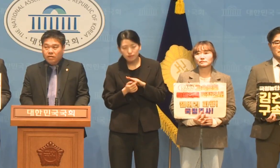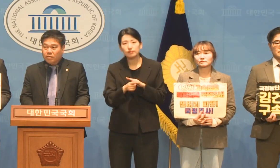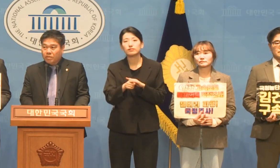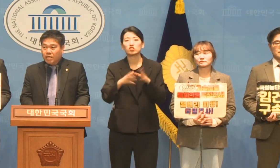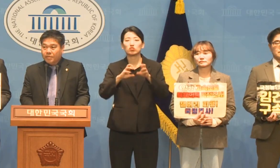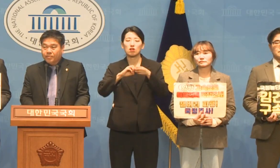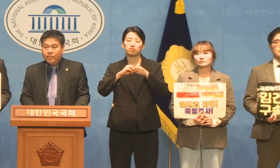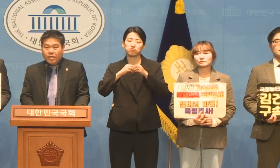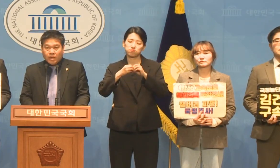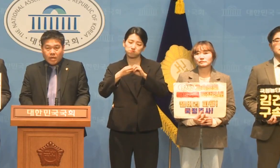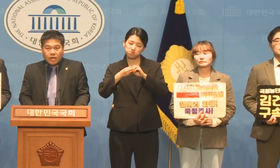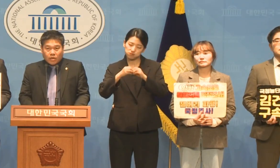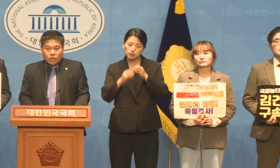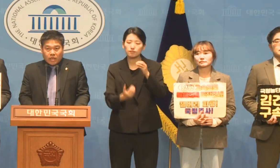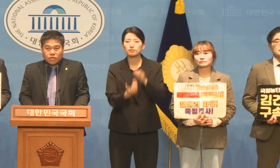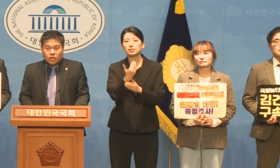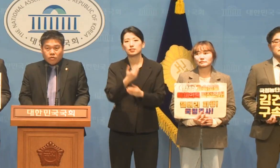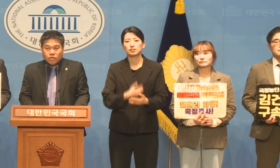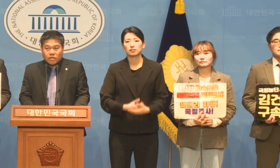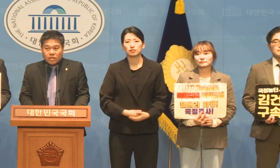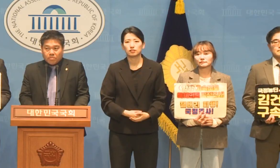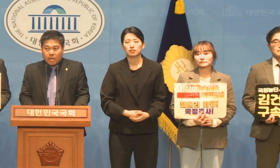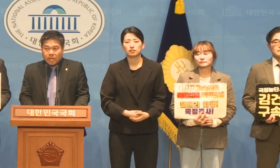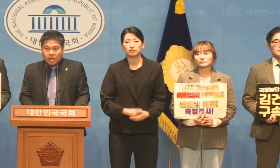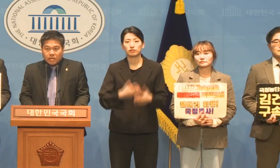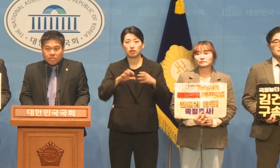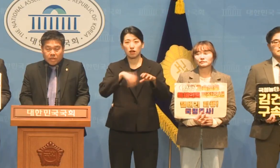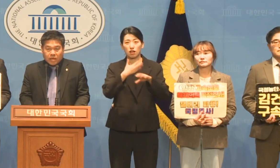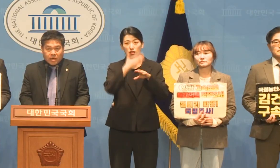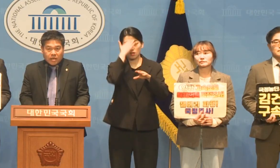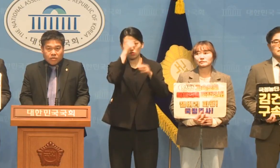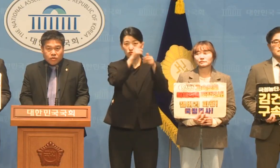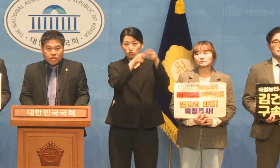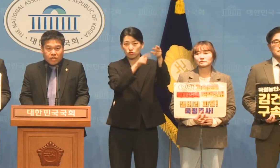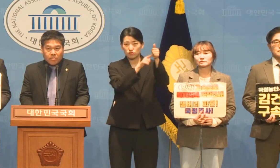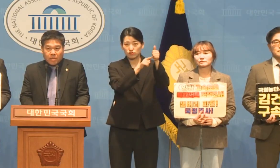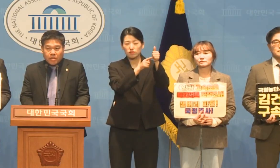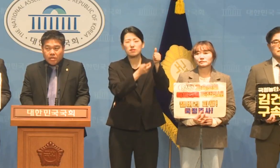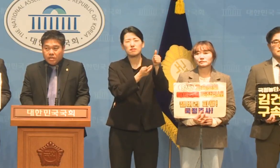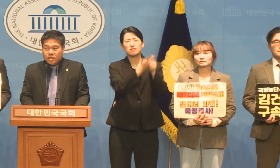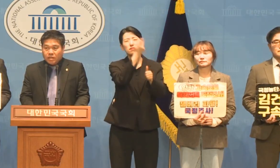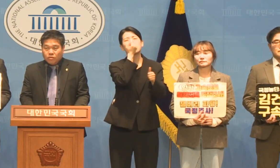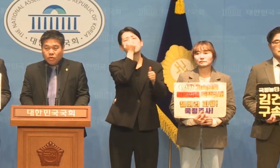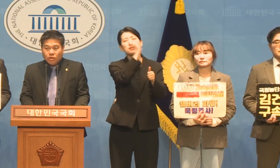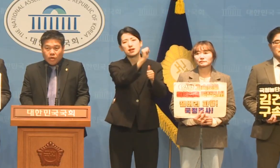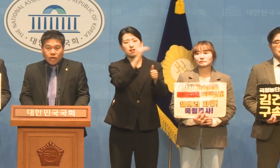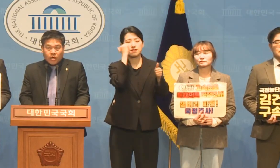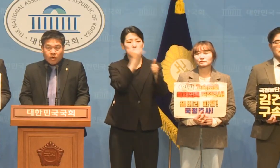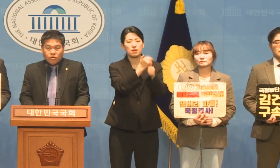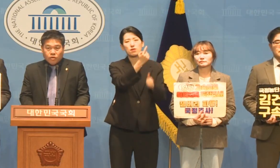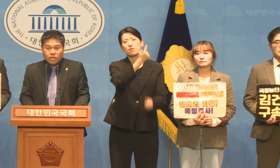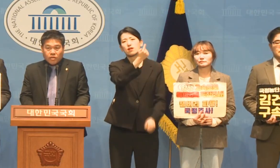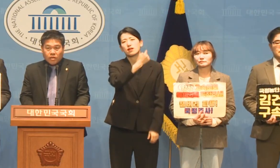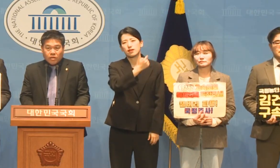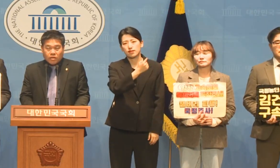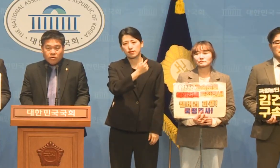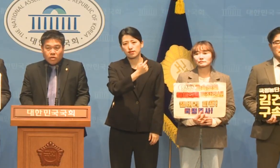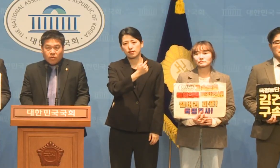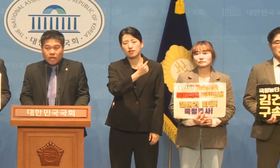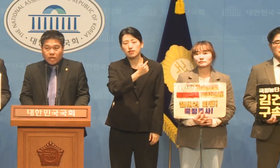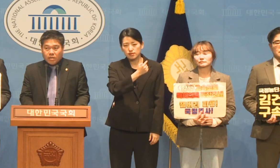국정농단 사건입니다. 곧 내란 속에 윤석열은 파면될 것입니다. 윤석열의 파면을 시작으로